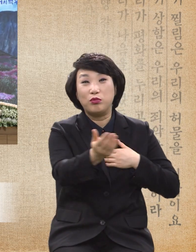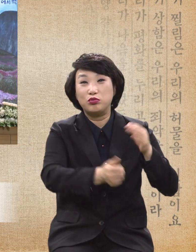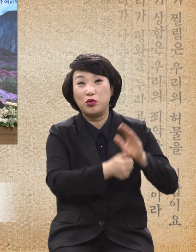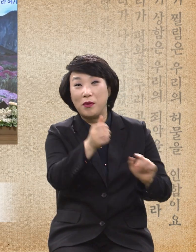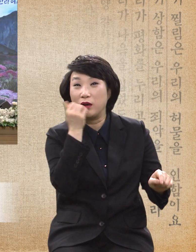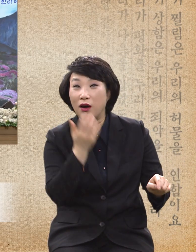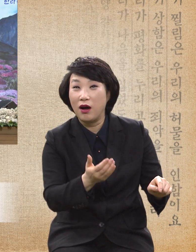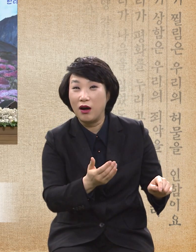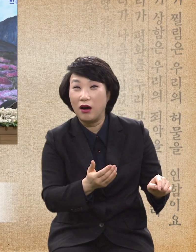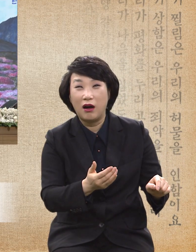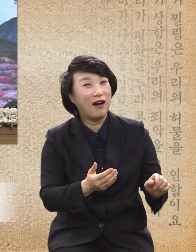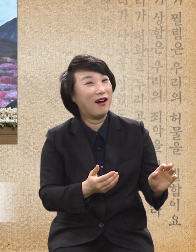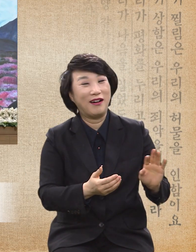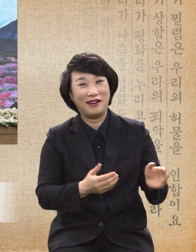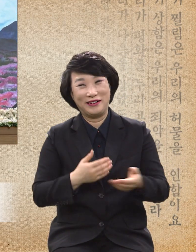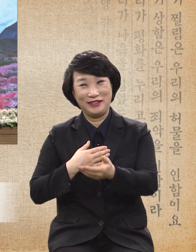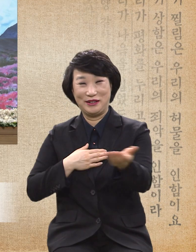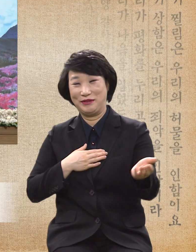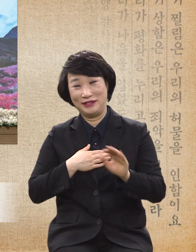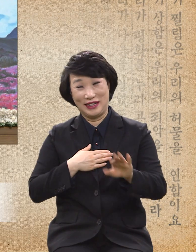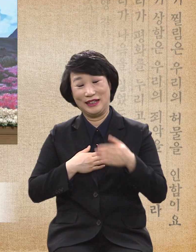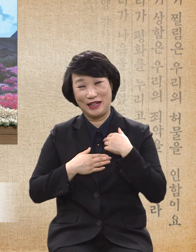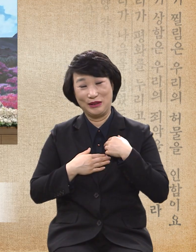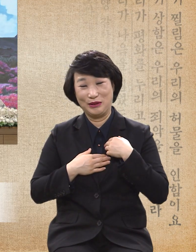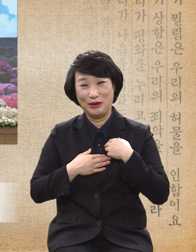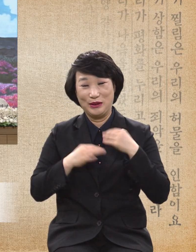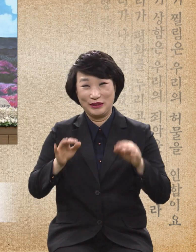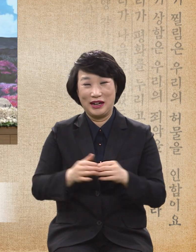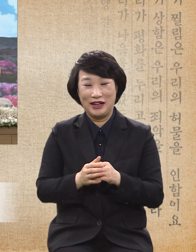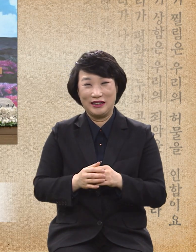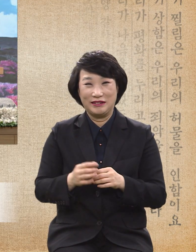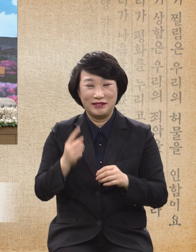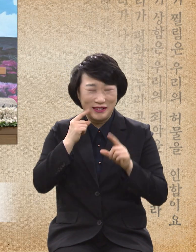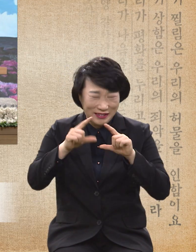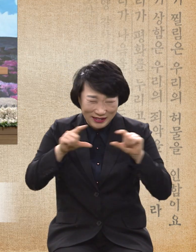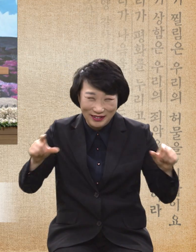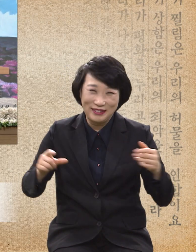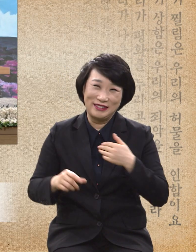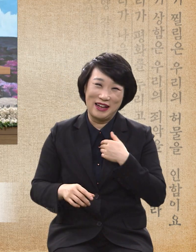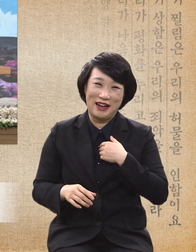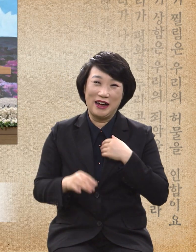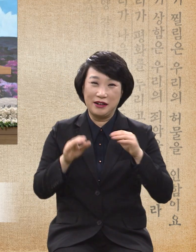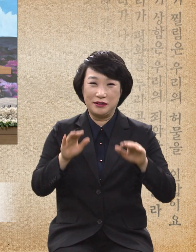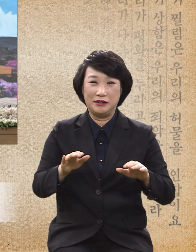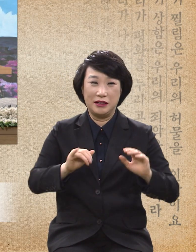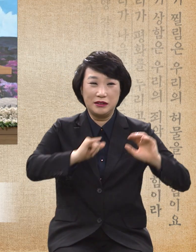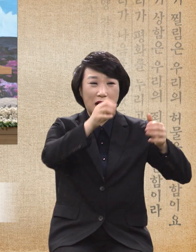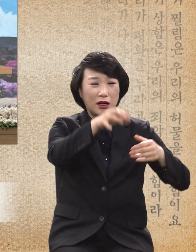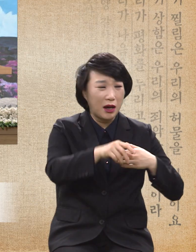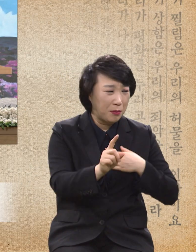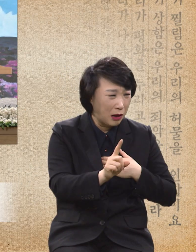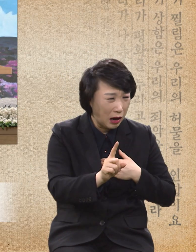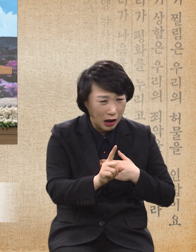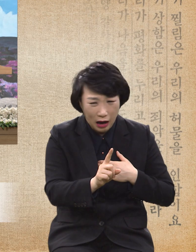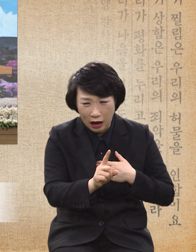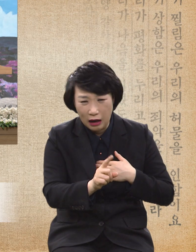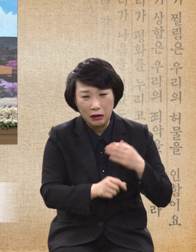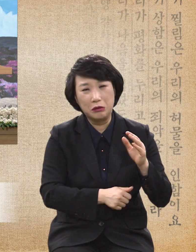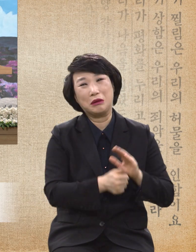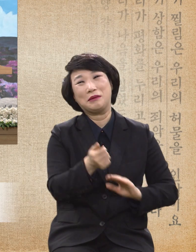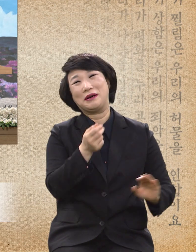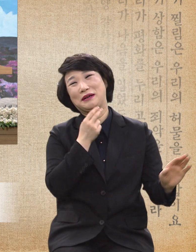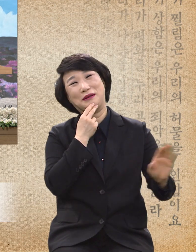있어? 여러분, 저도 살 만큼 살았잖아요. 근데 세상에서는 아무 소망이